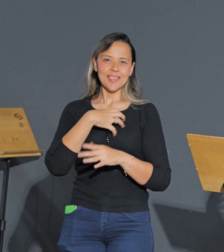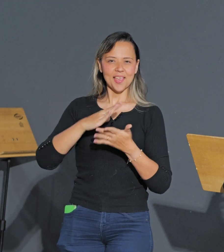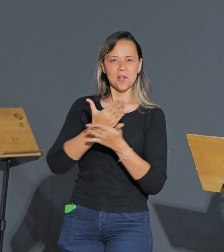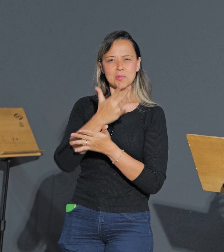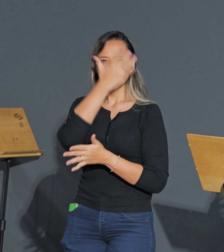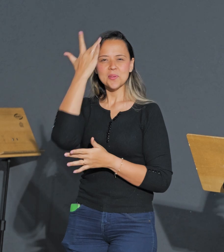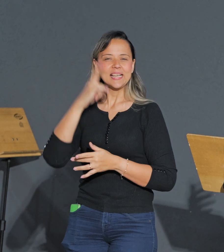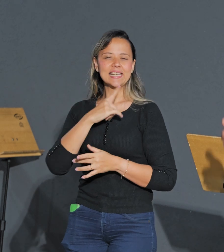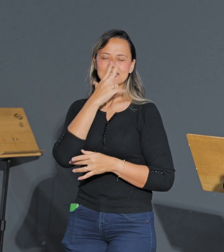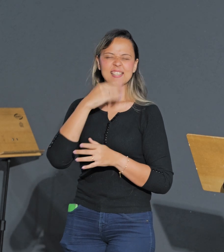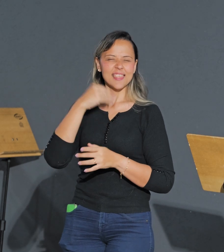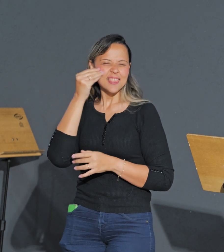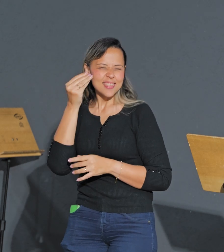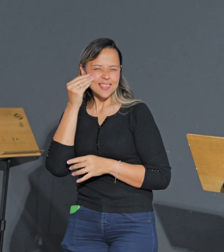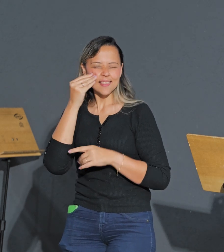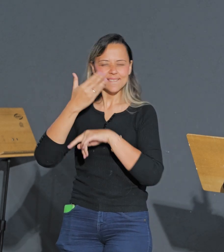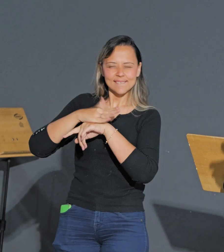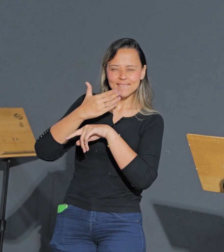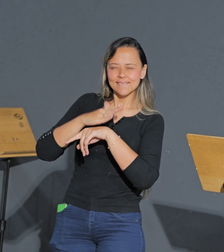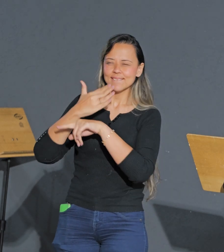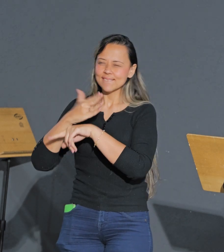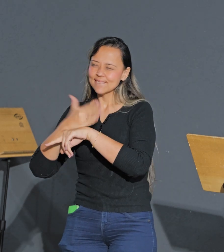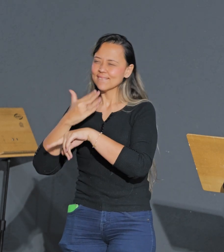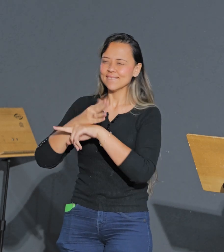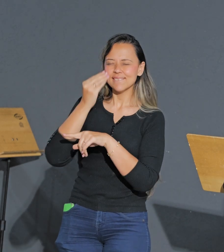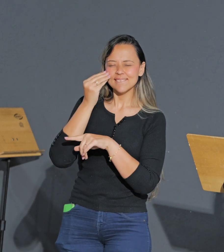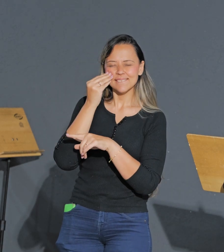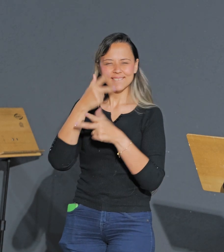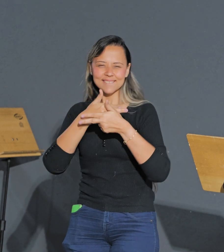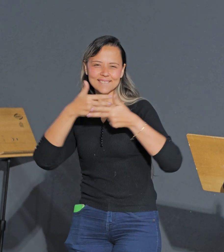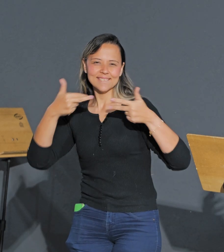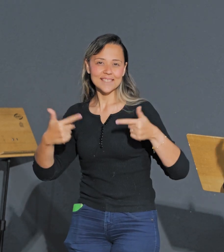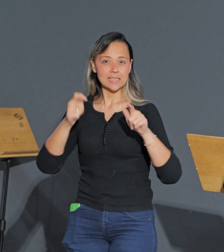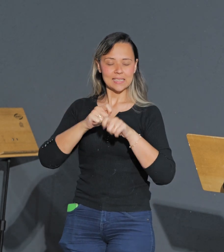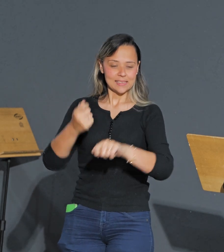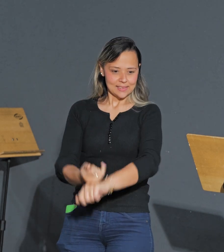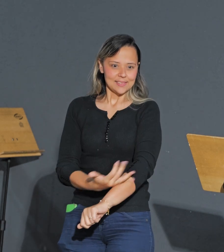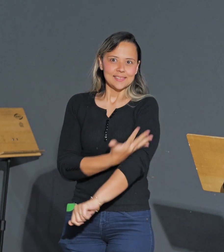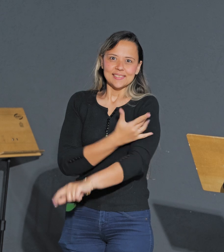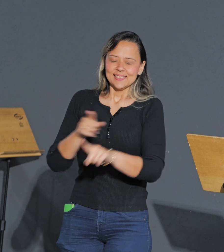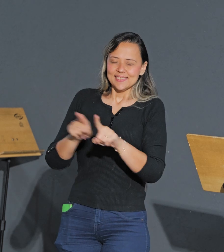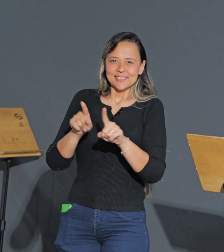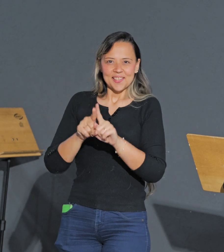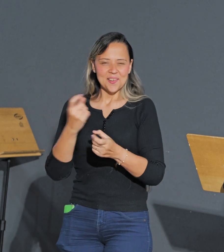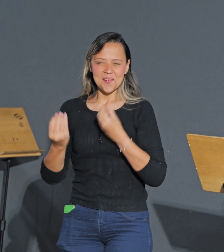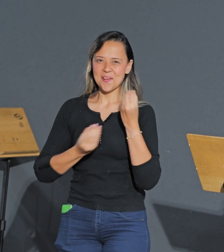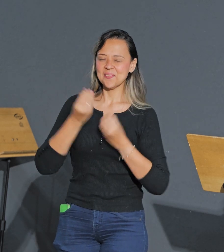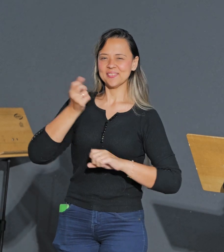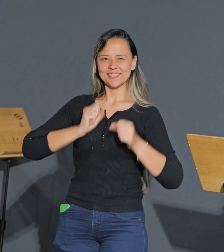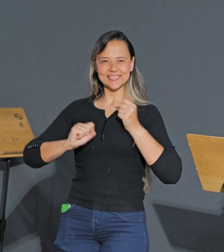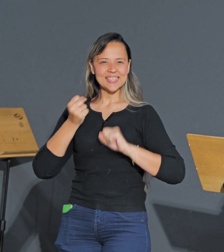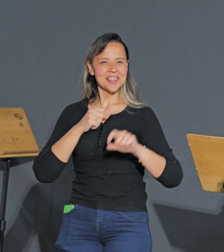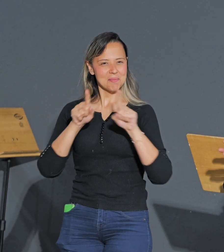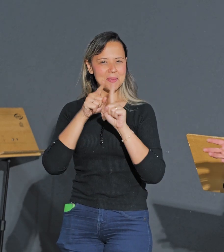aqui está testando um repertório, está testando um exercício, está testando o seu emocional também para se apresentar. Então, a